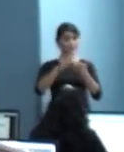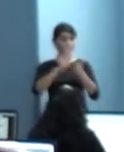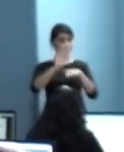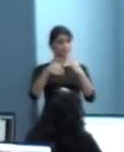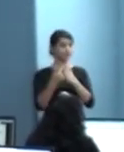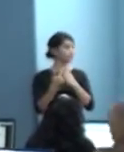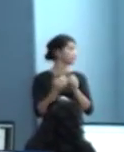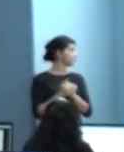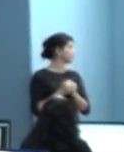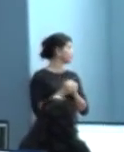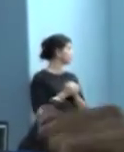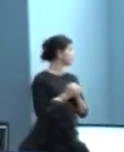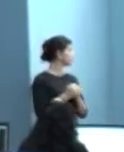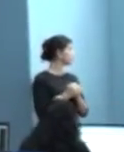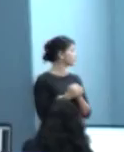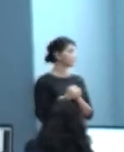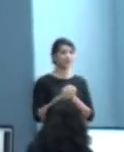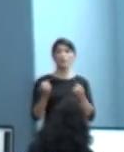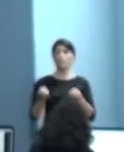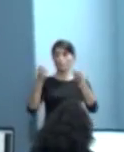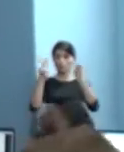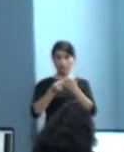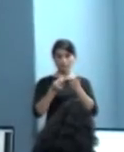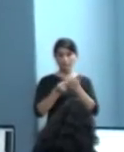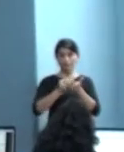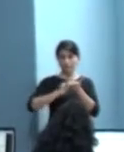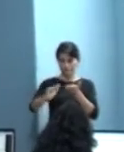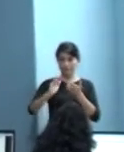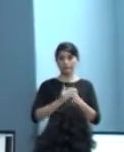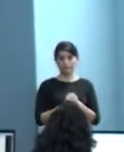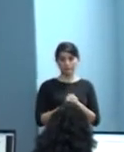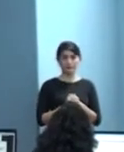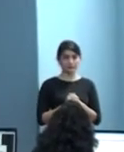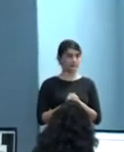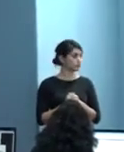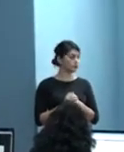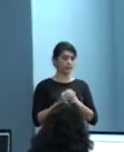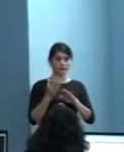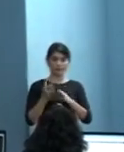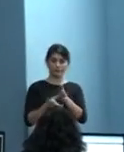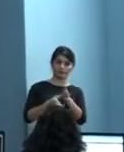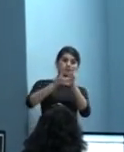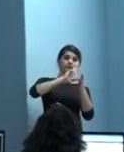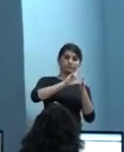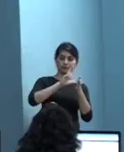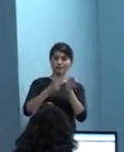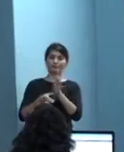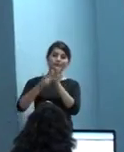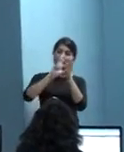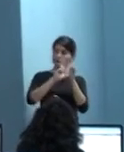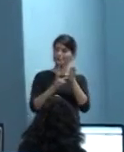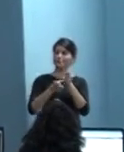lo programamos, lo tenemos que coordinar para que estén acá. Nosotros ya capacitamos más de 300 servidores públicos de la Municipalidad de Puerto Cortés, ya